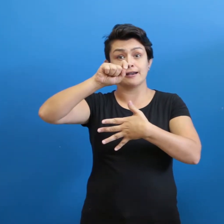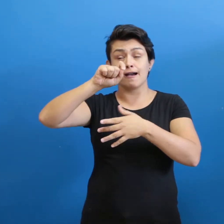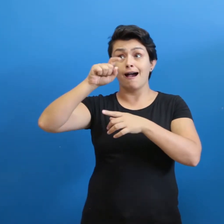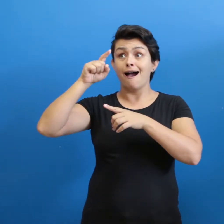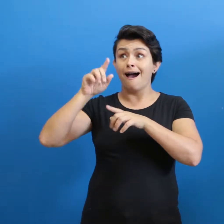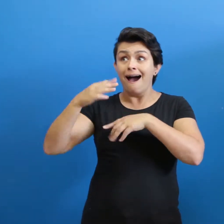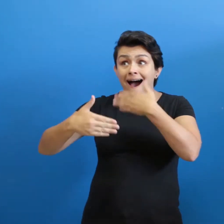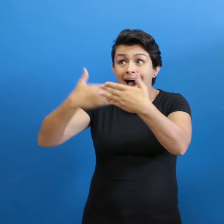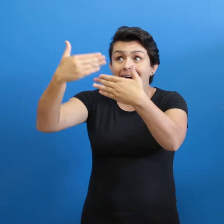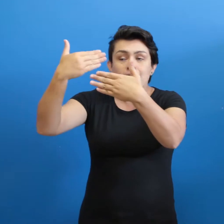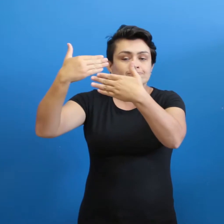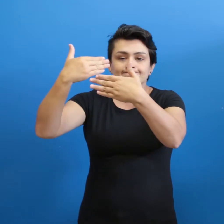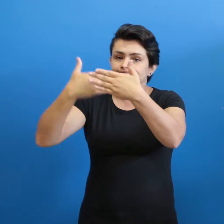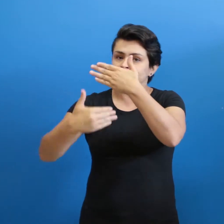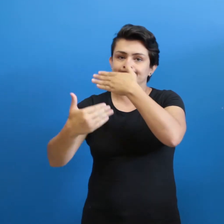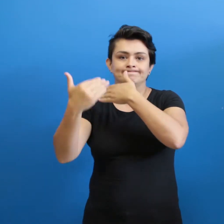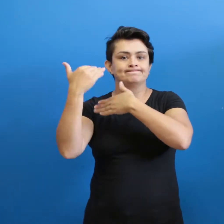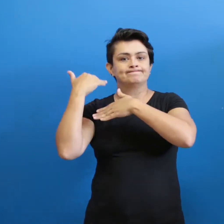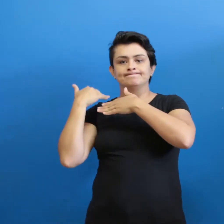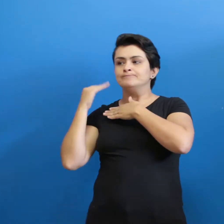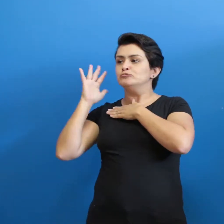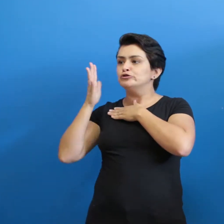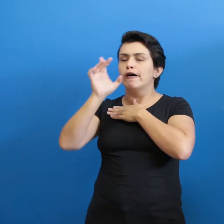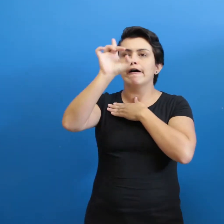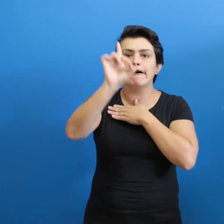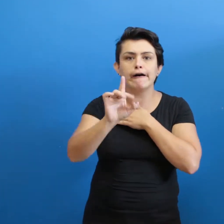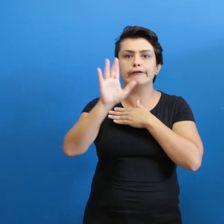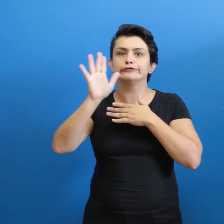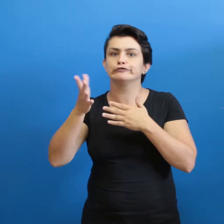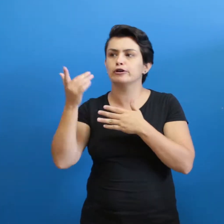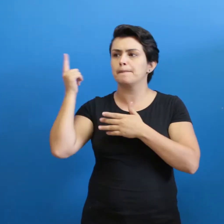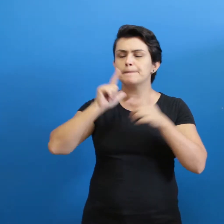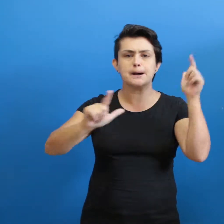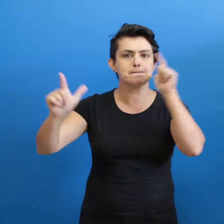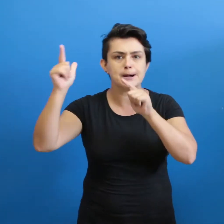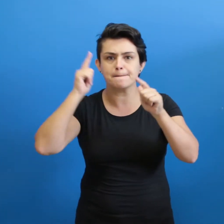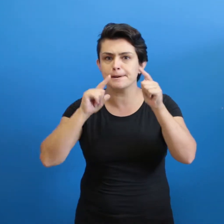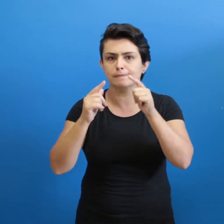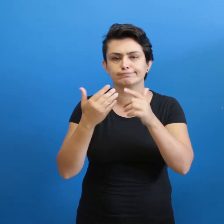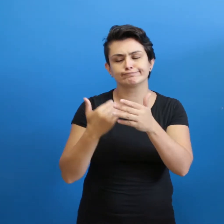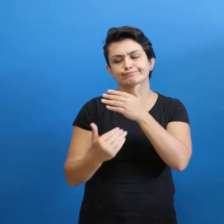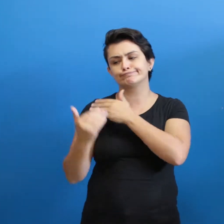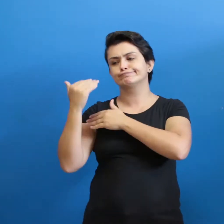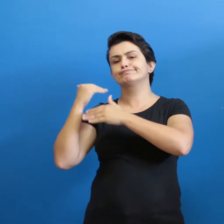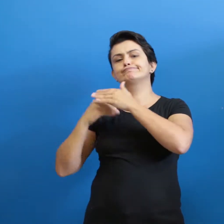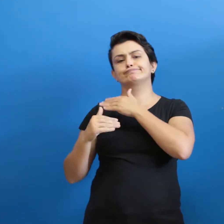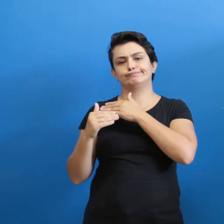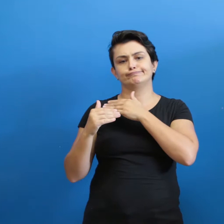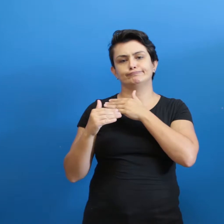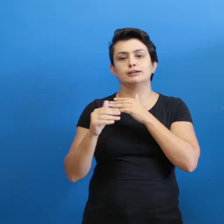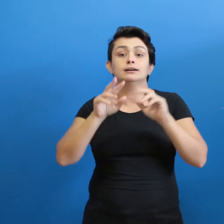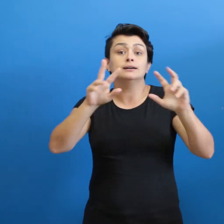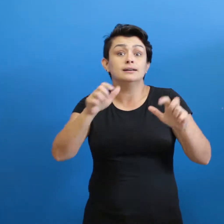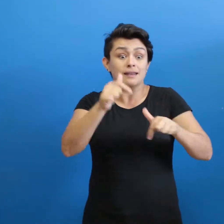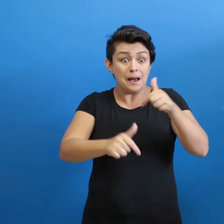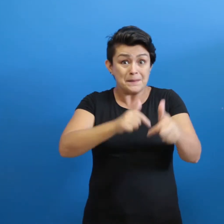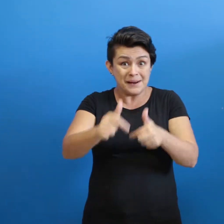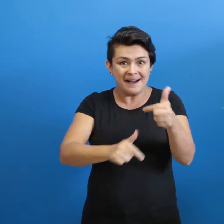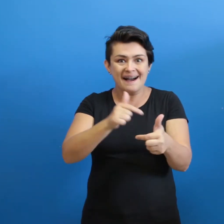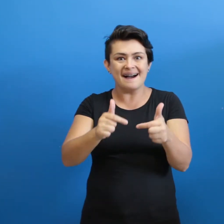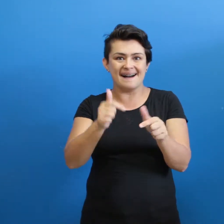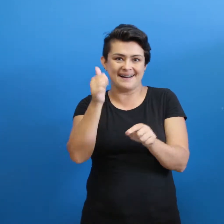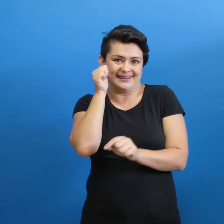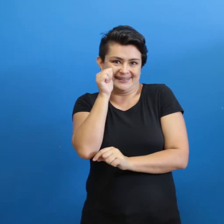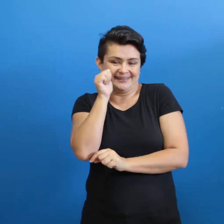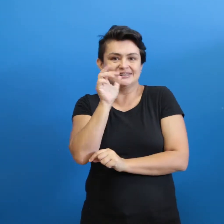muito forte das conquistas que as mulheres tiveram, além da questão, né, do trabalho das mulheres, que foi algo que começa